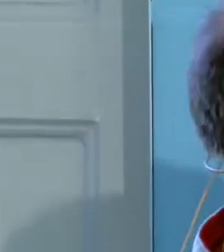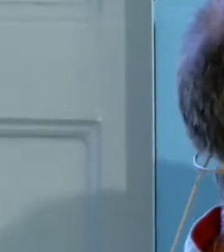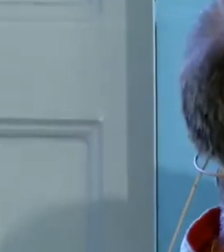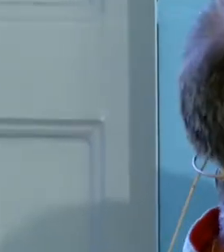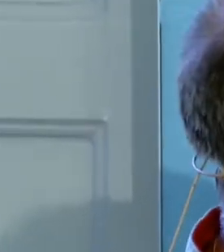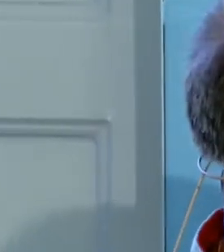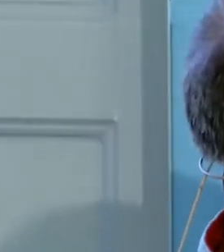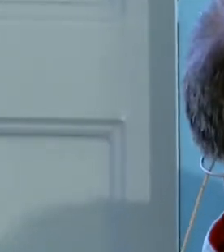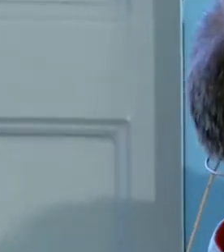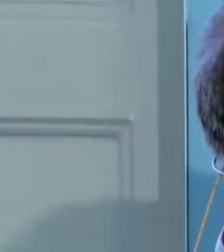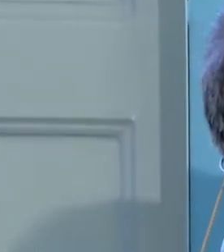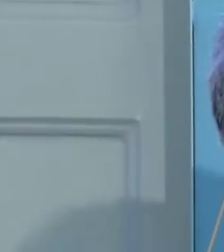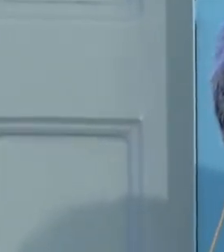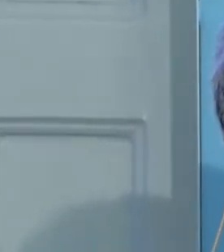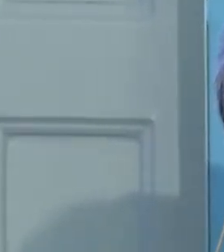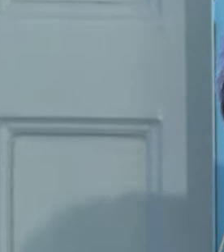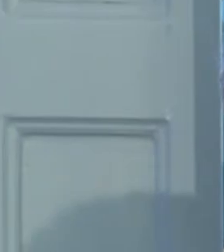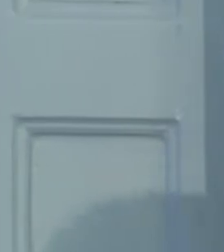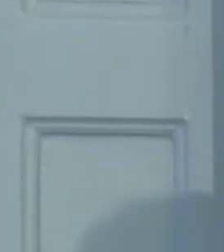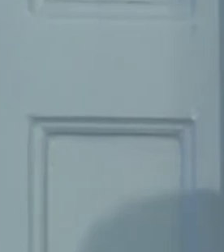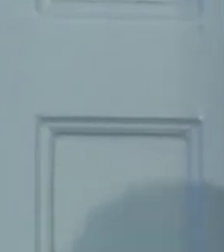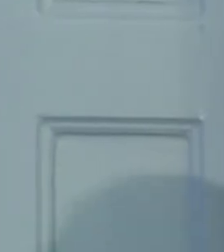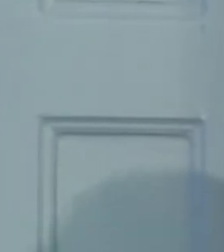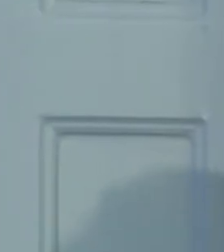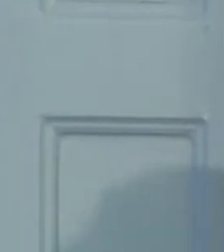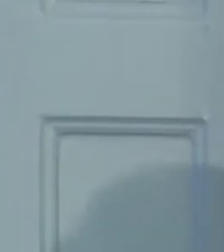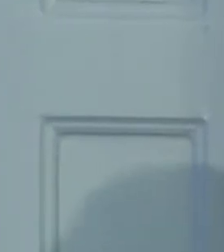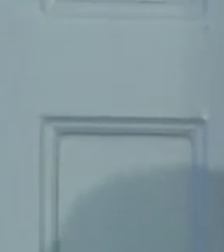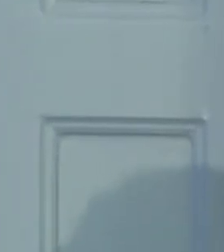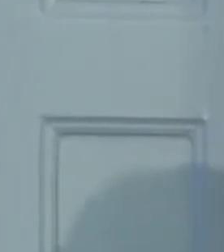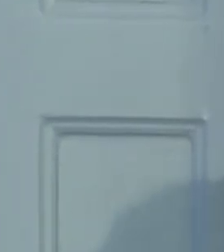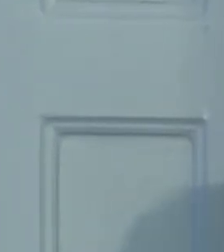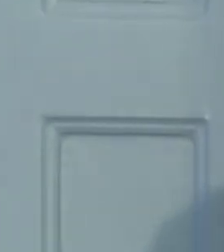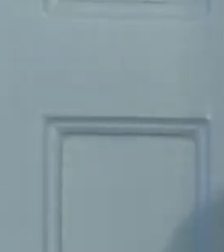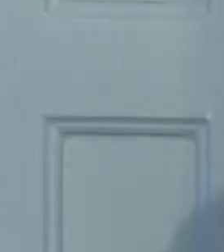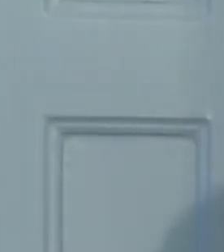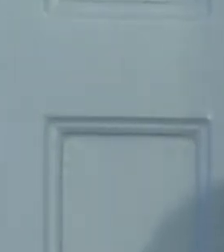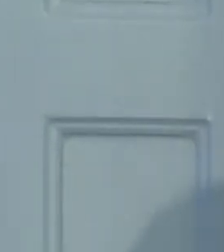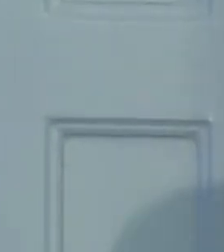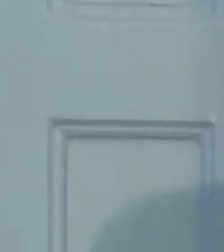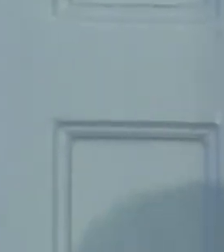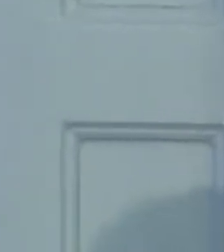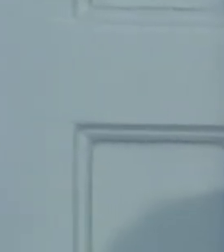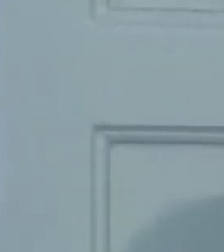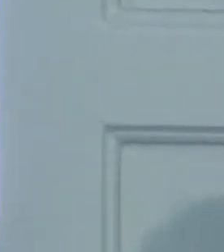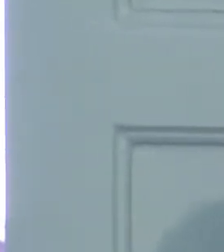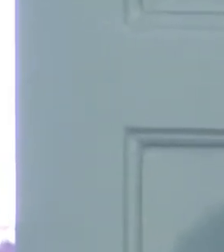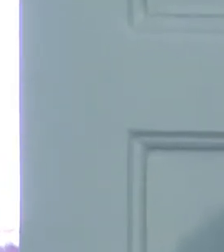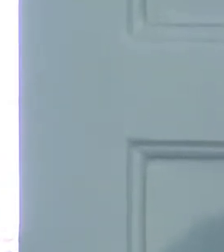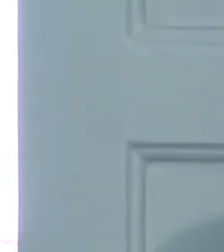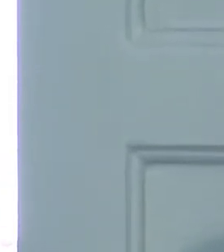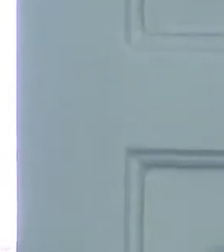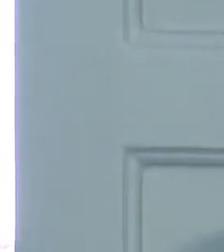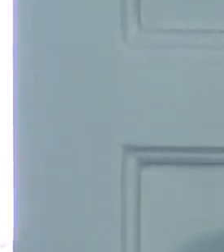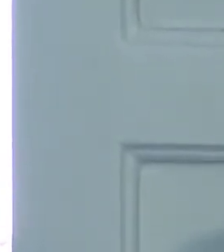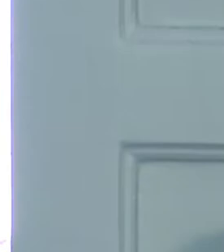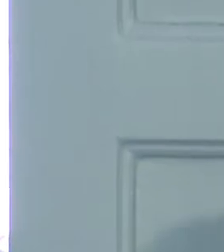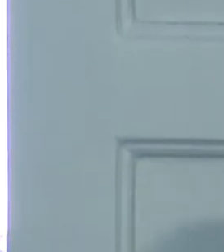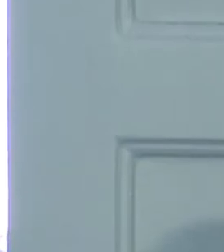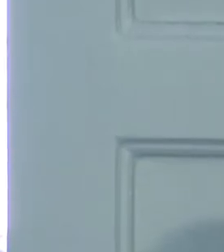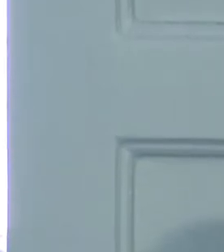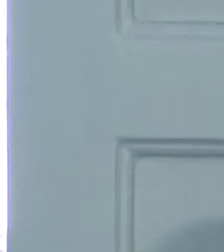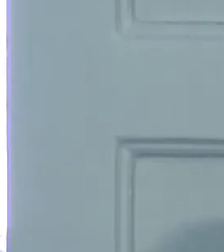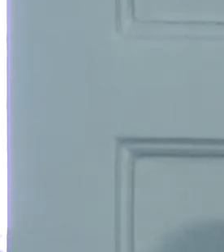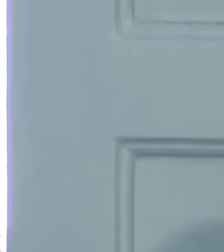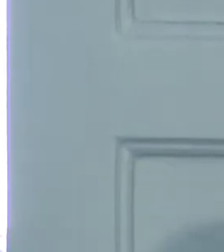oerhört pressad situation med hot och våld som en del av vardagen. Vad gör ni åt